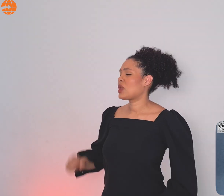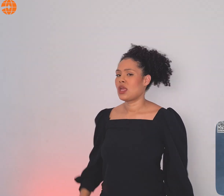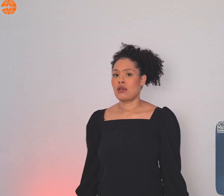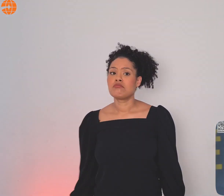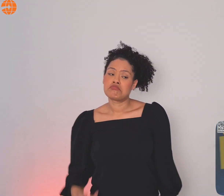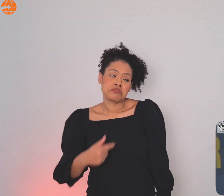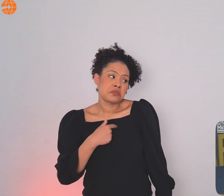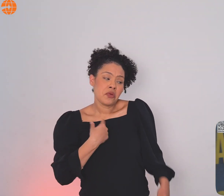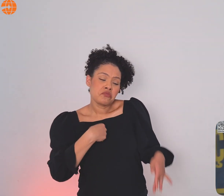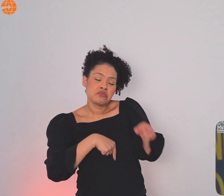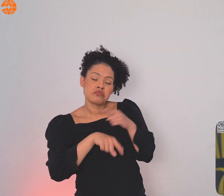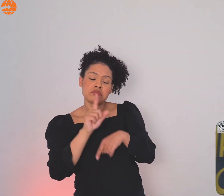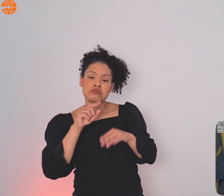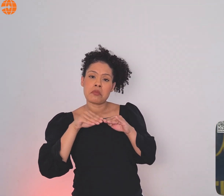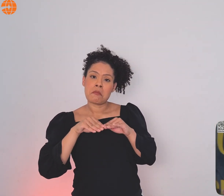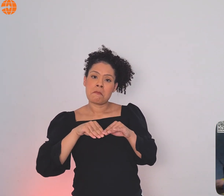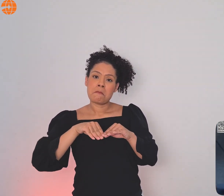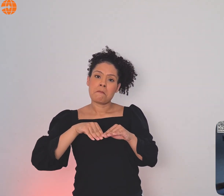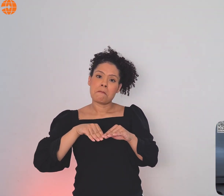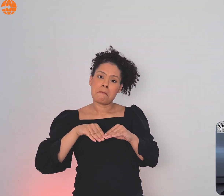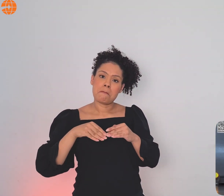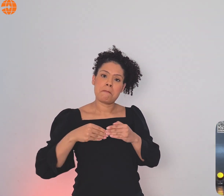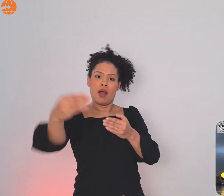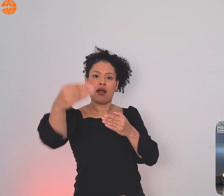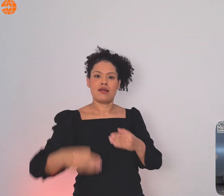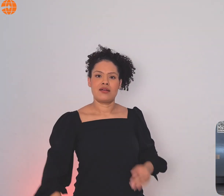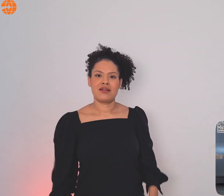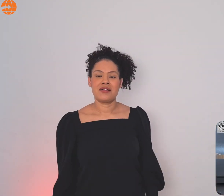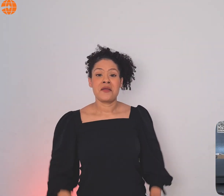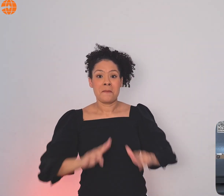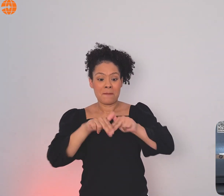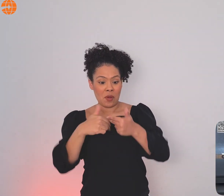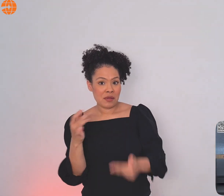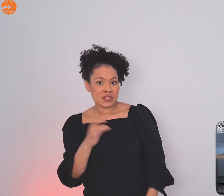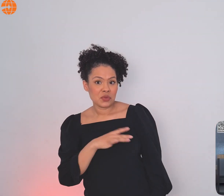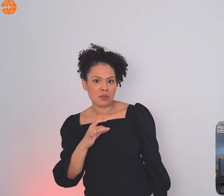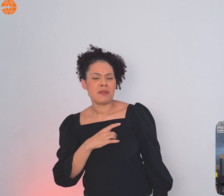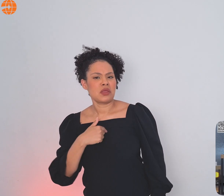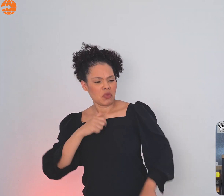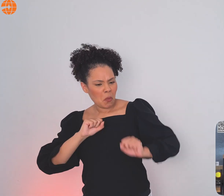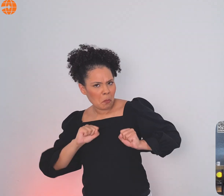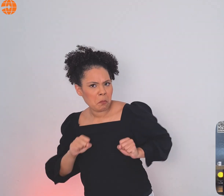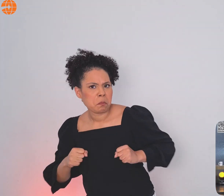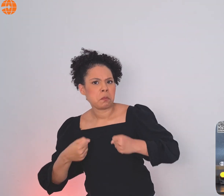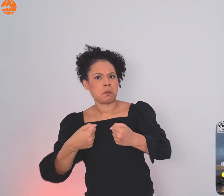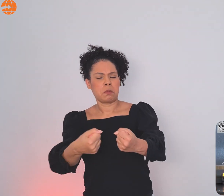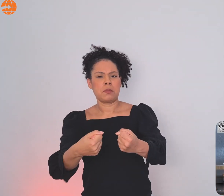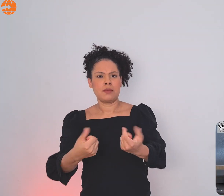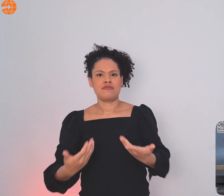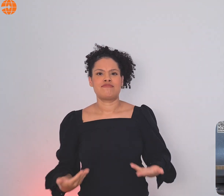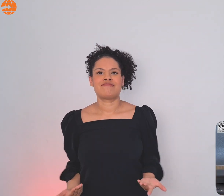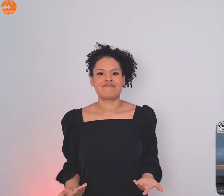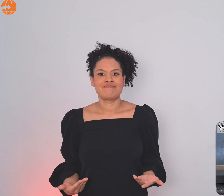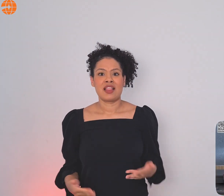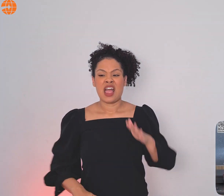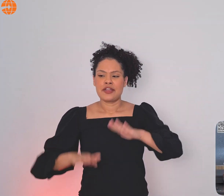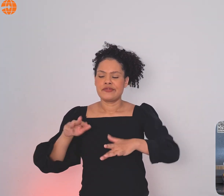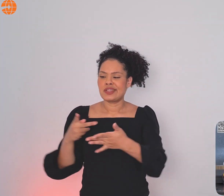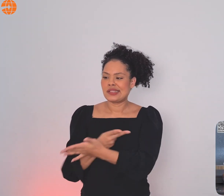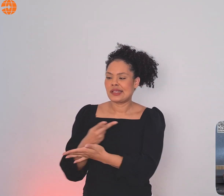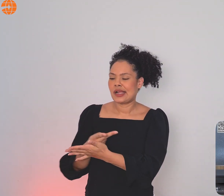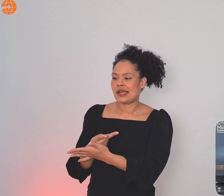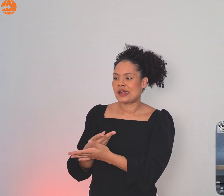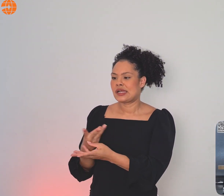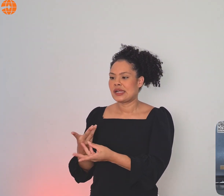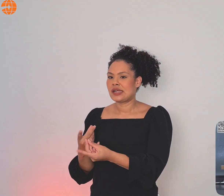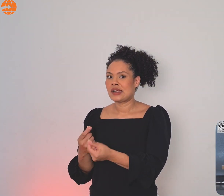E por causa do medo eu trabalhei mais, por causa do medo eu me dediquei mais, por causa do medo eu corrigi o meu roteiro, por causa do